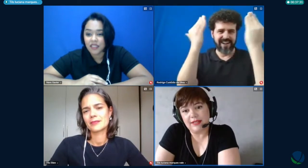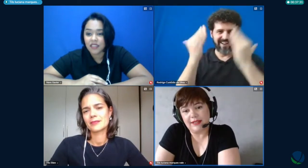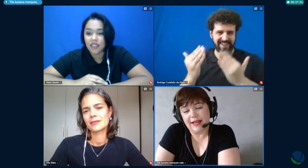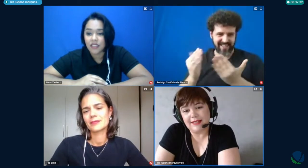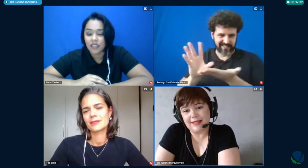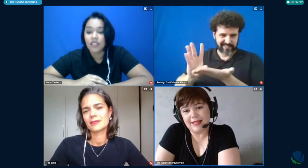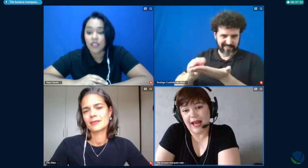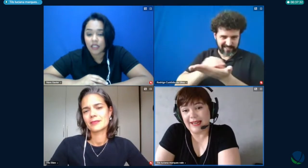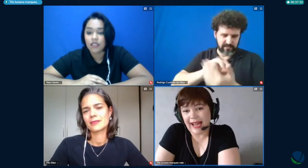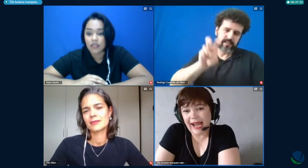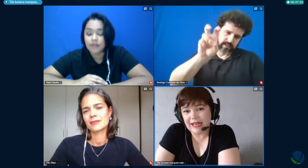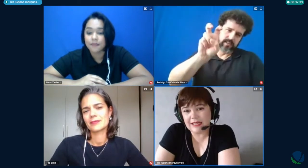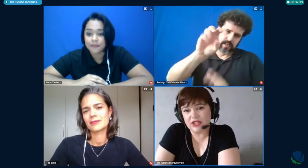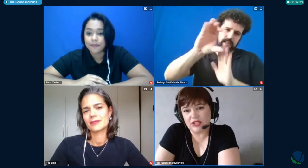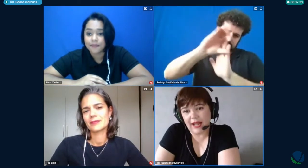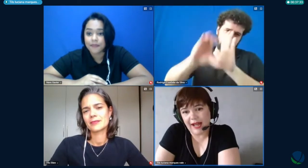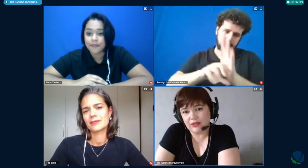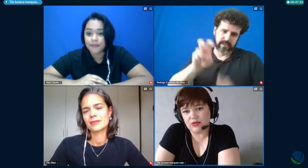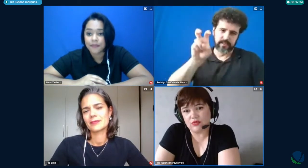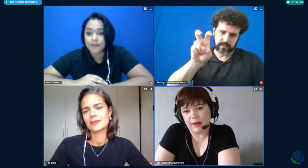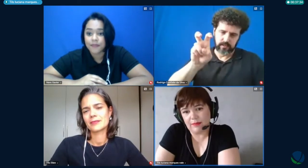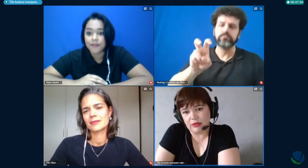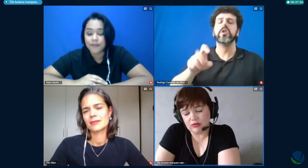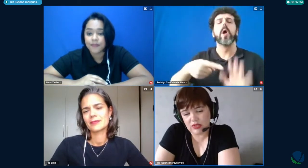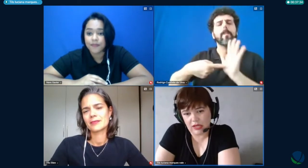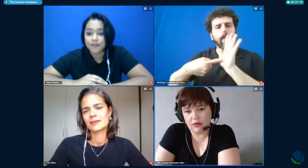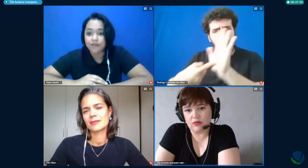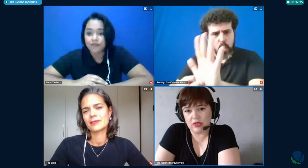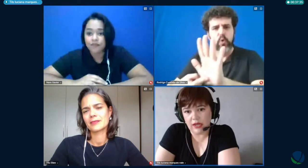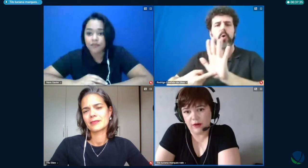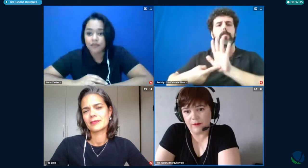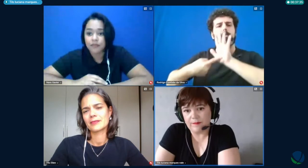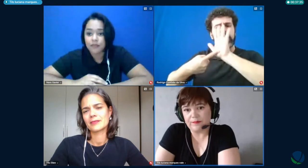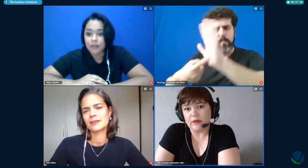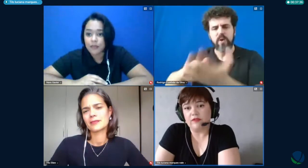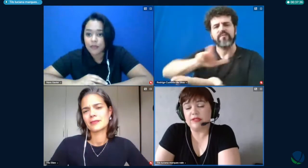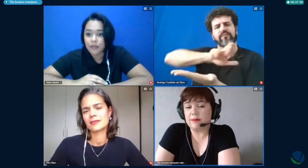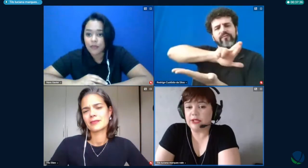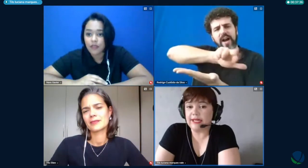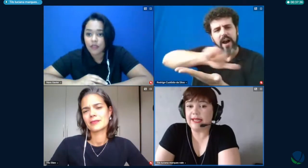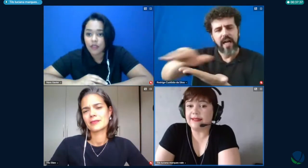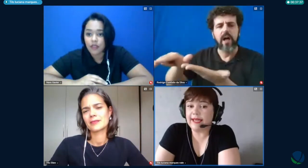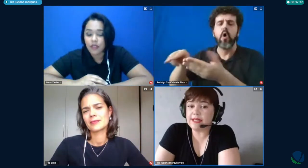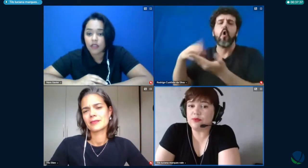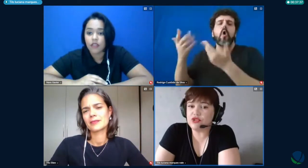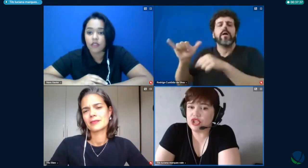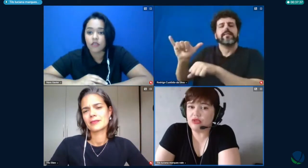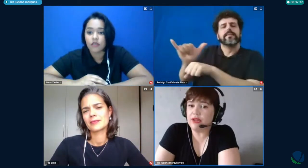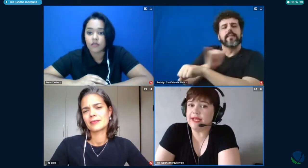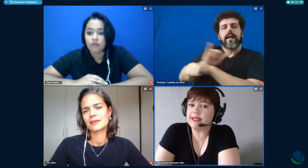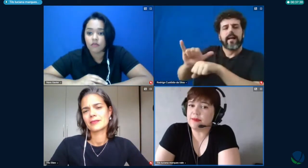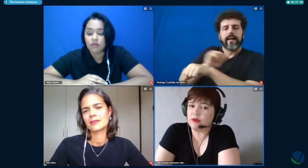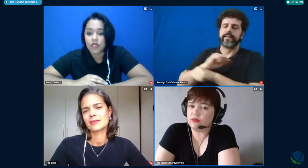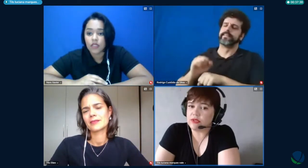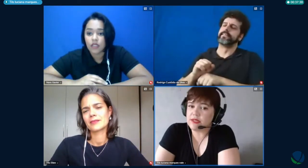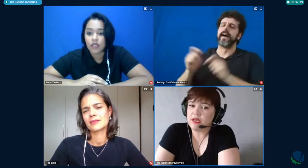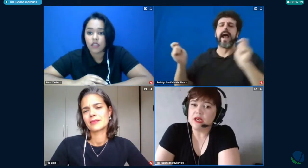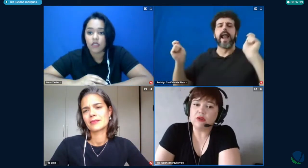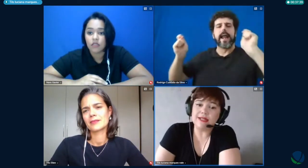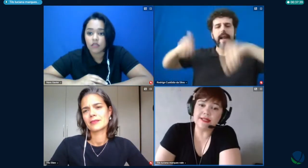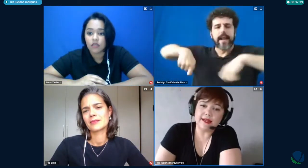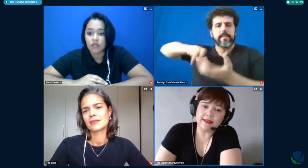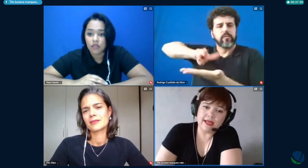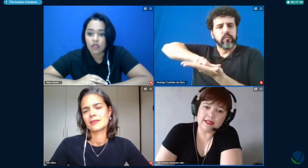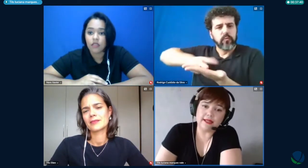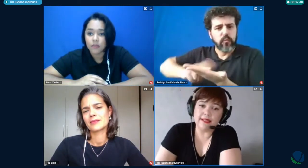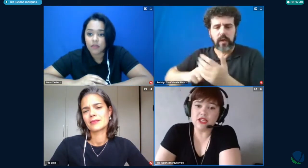quando você traz essa análise de dados, o capítulo 5 seu, você poderia ter respondido ali as perguntas.